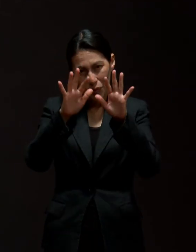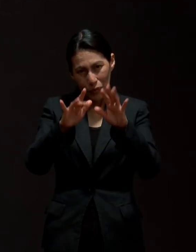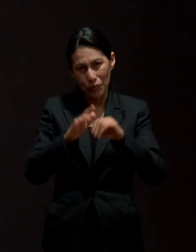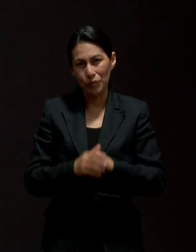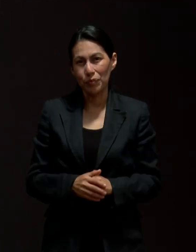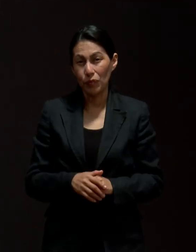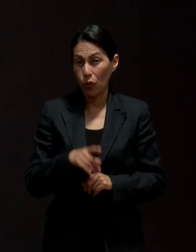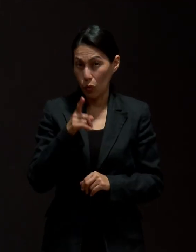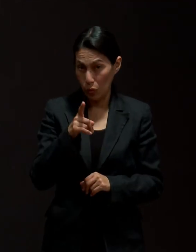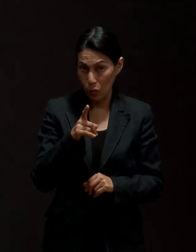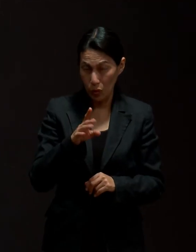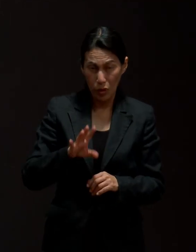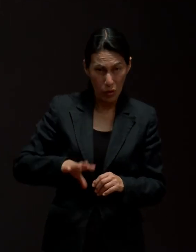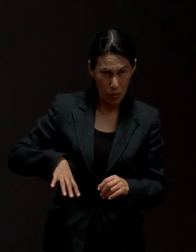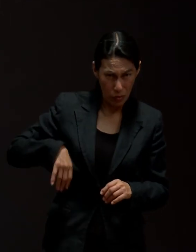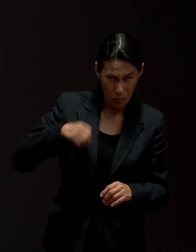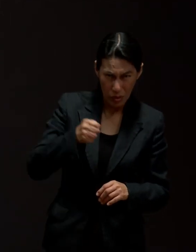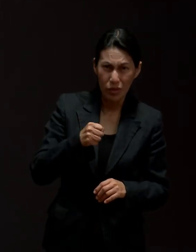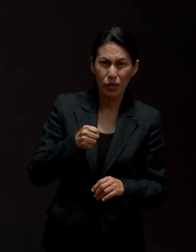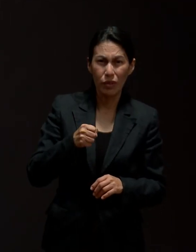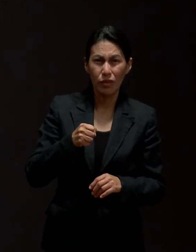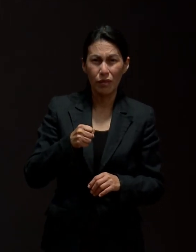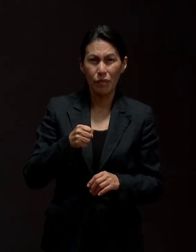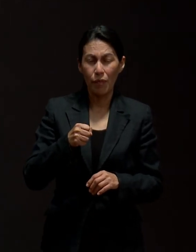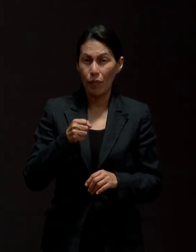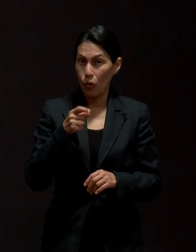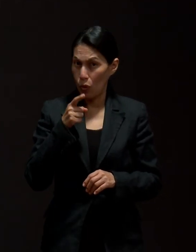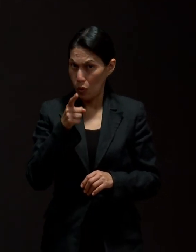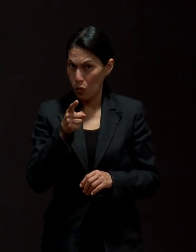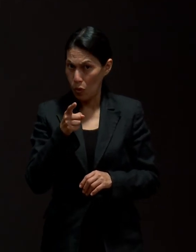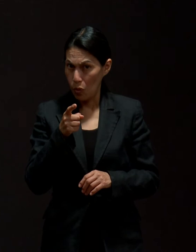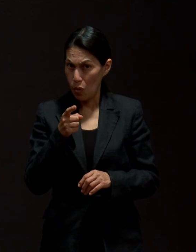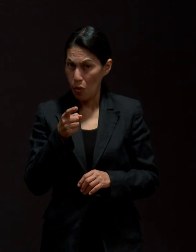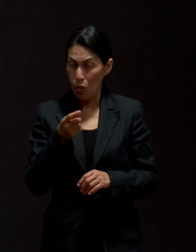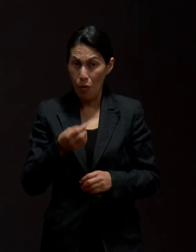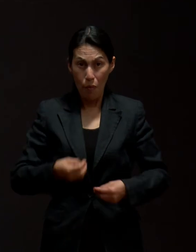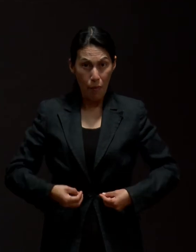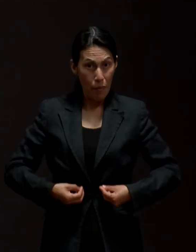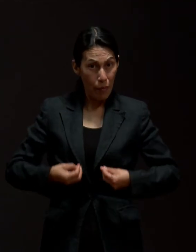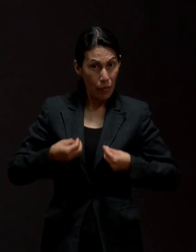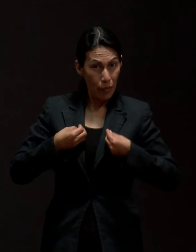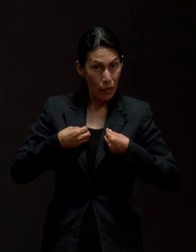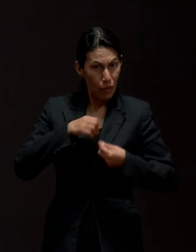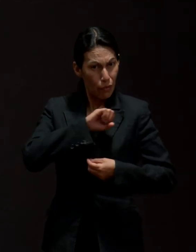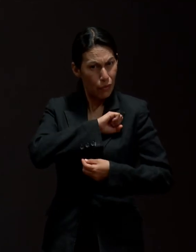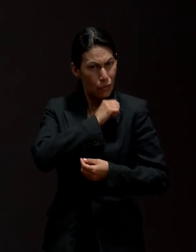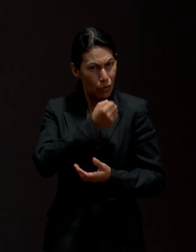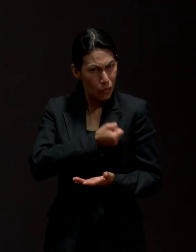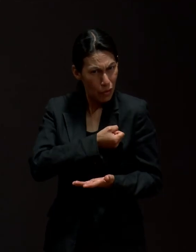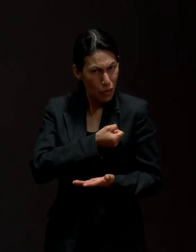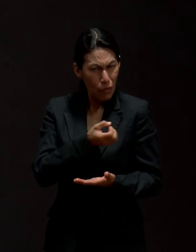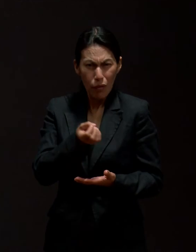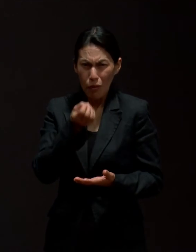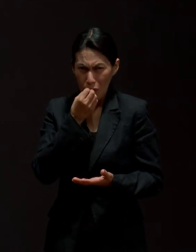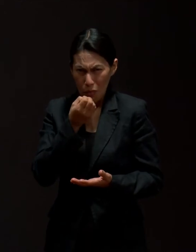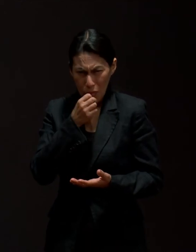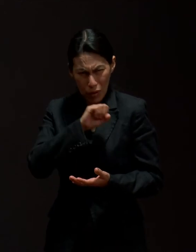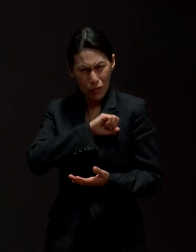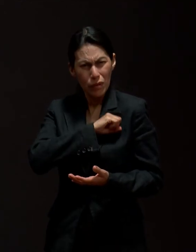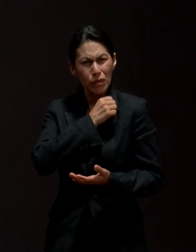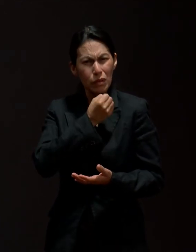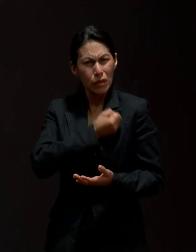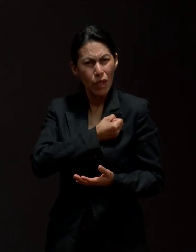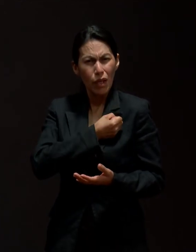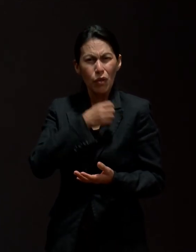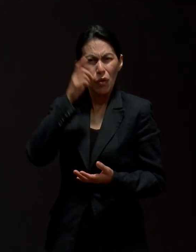Y haz todo lo posible por llevar un estilo de vida saludable. Que